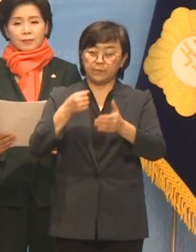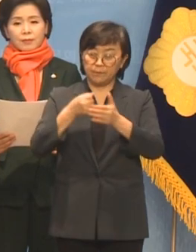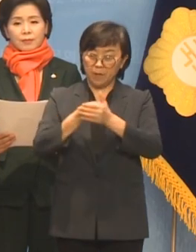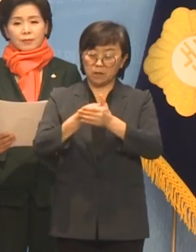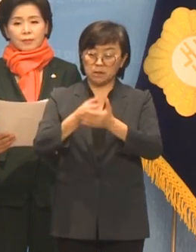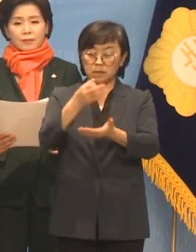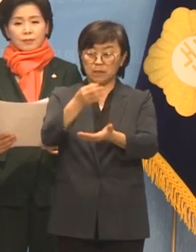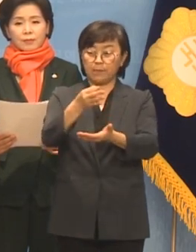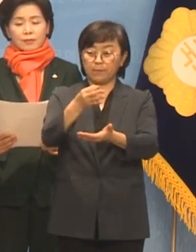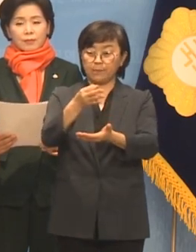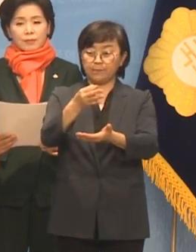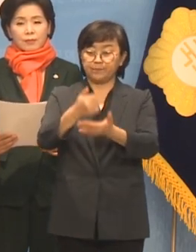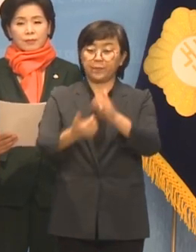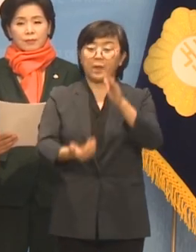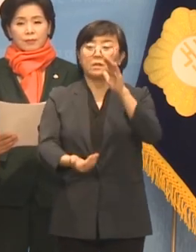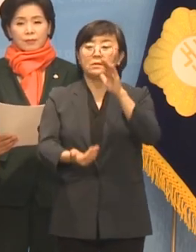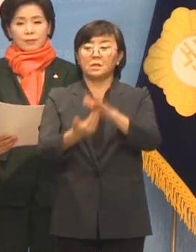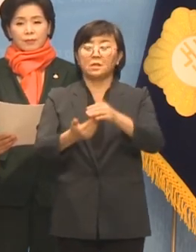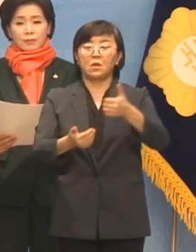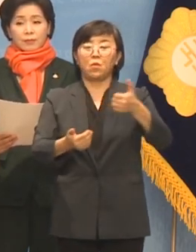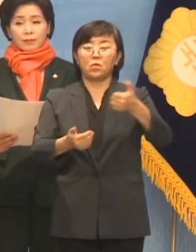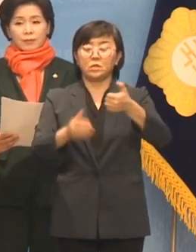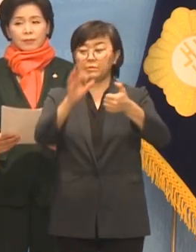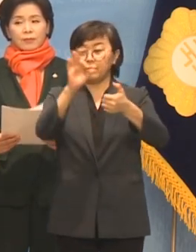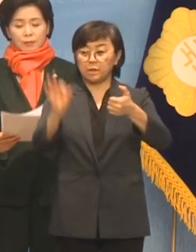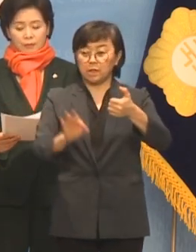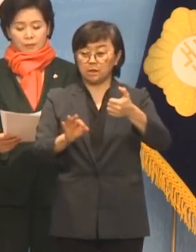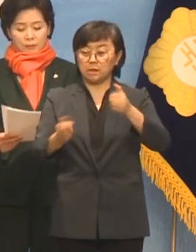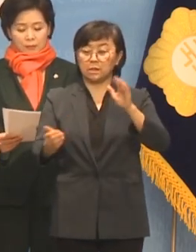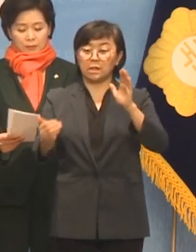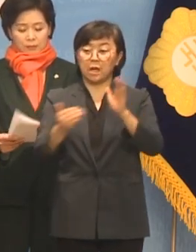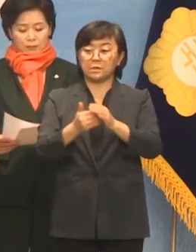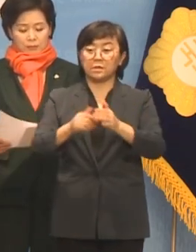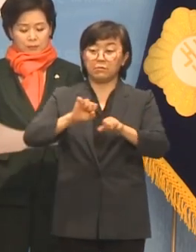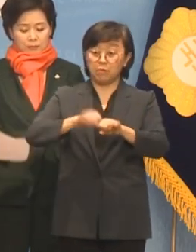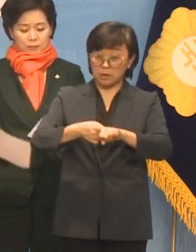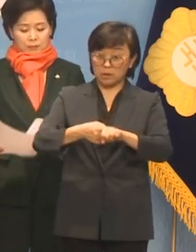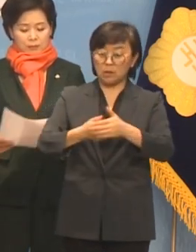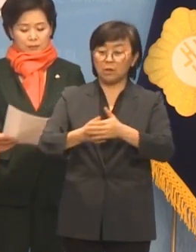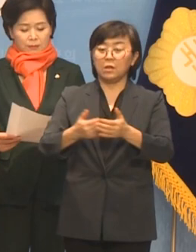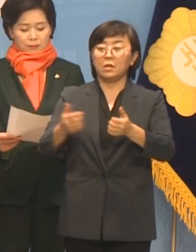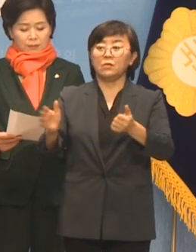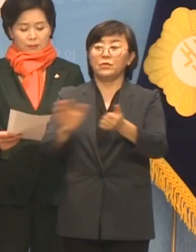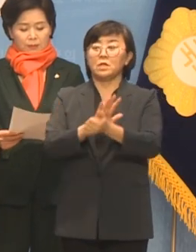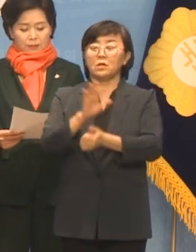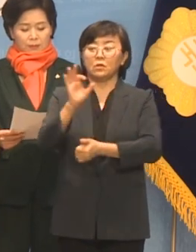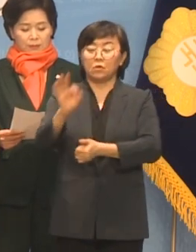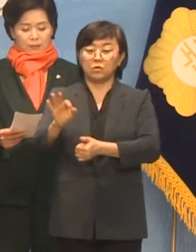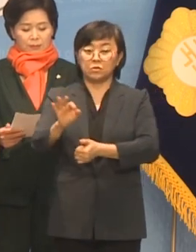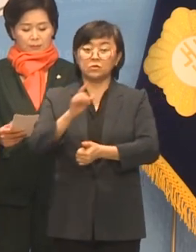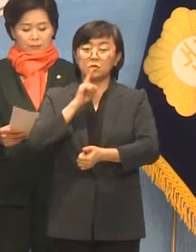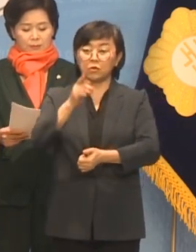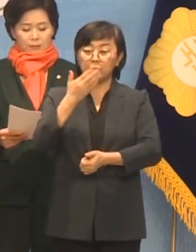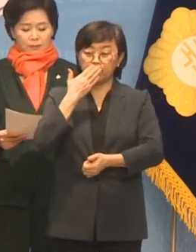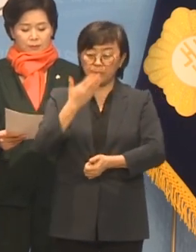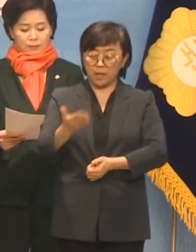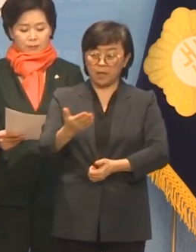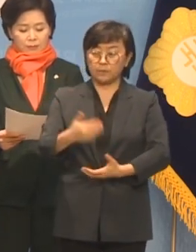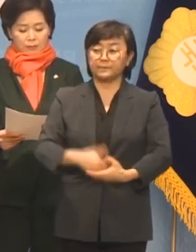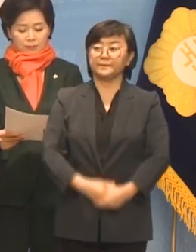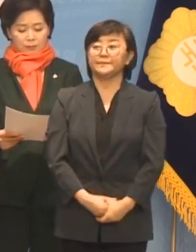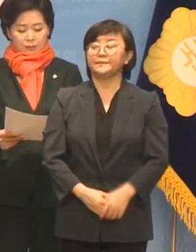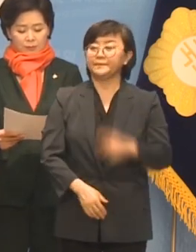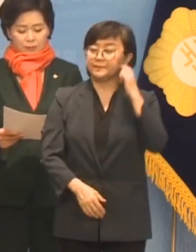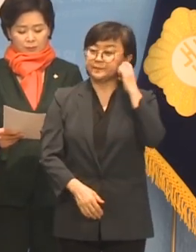결정되던 재산의 최대 50%까지 징벌적 위자료로 청구가 가능하도록